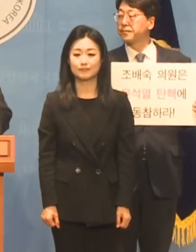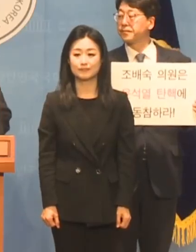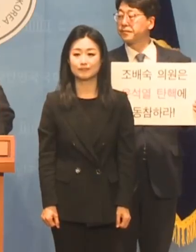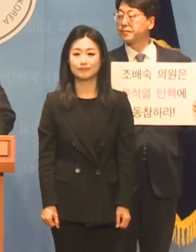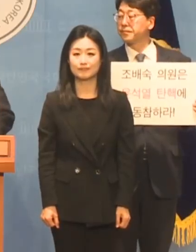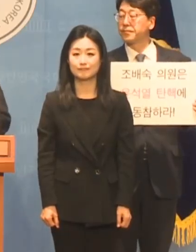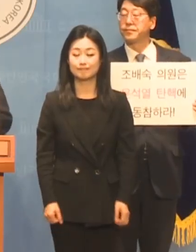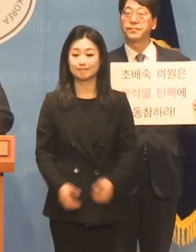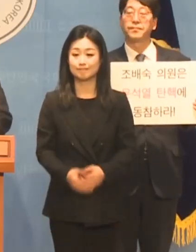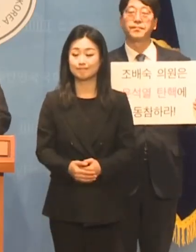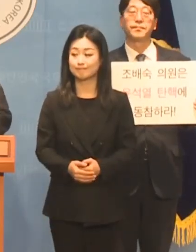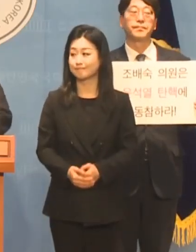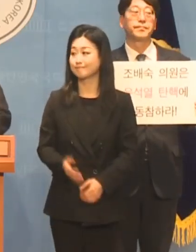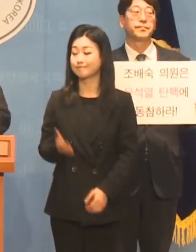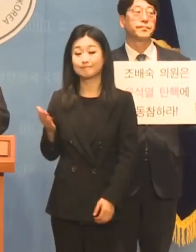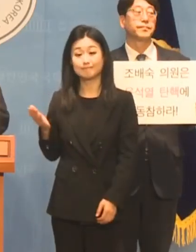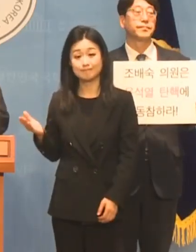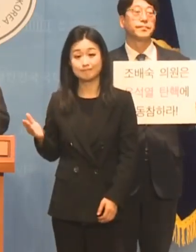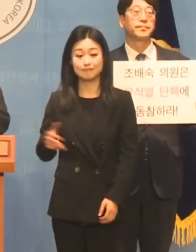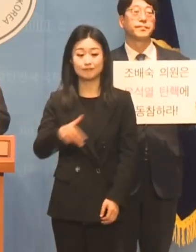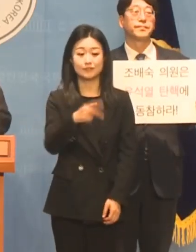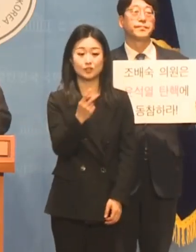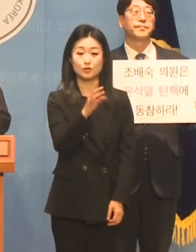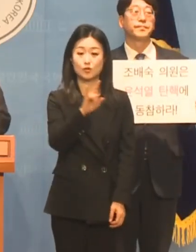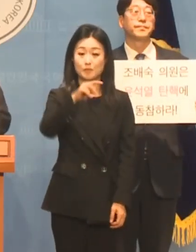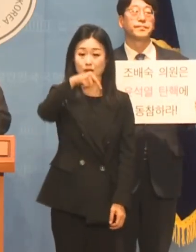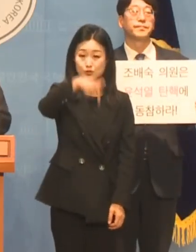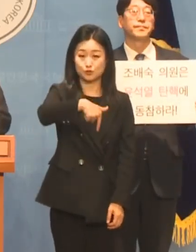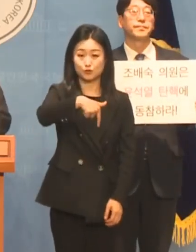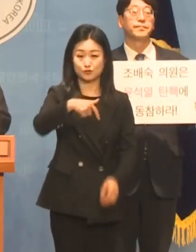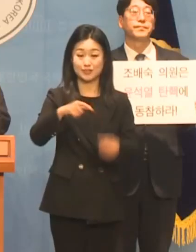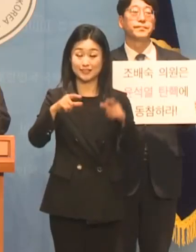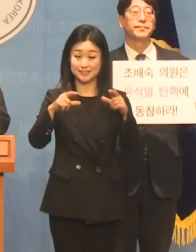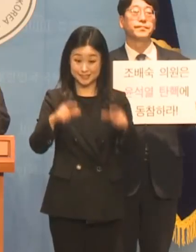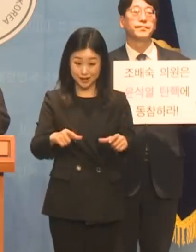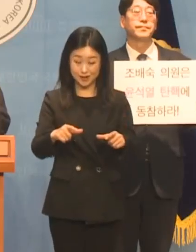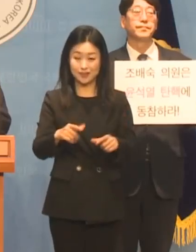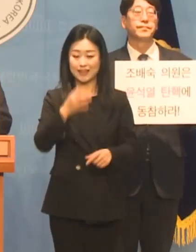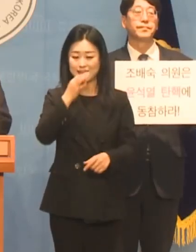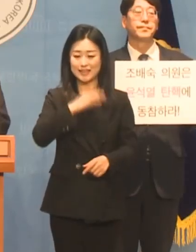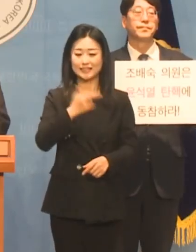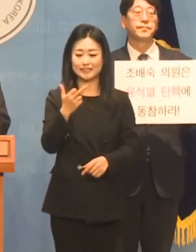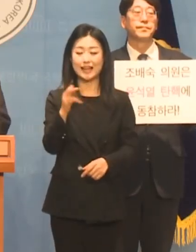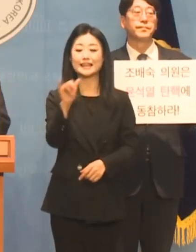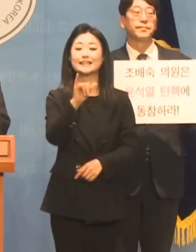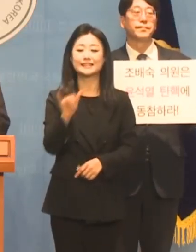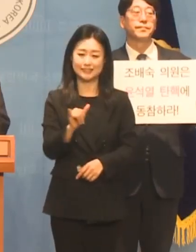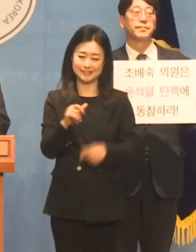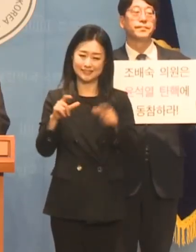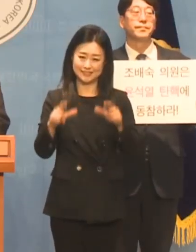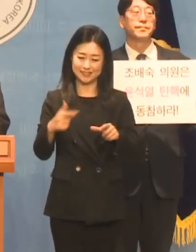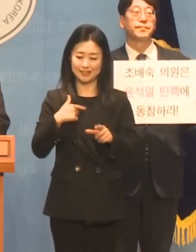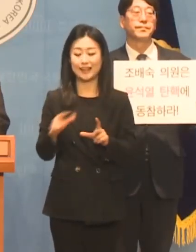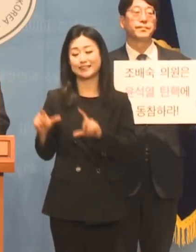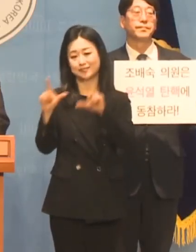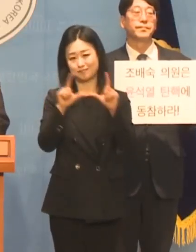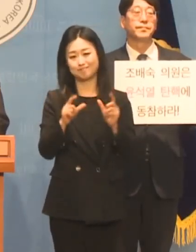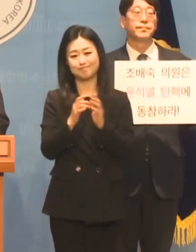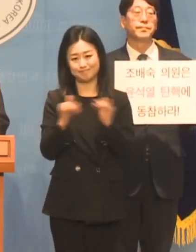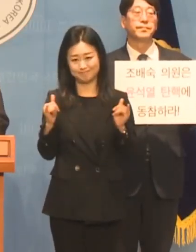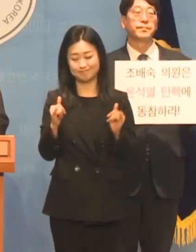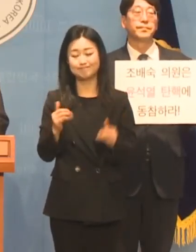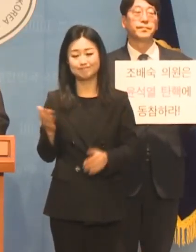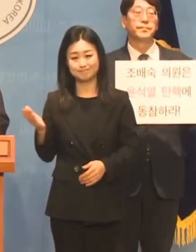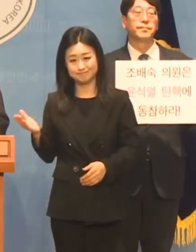네, 저 역시 조배숙 의원의 지역구인 익산 을지역, 익산 부송동에 거주하고 있는